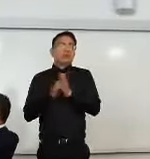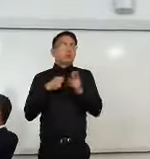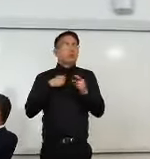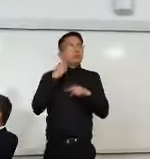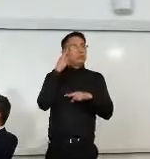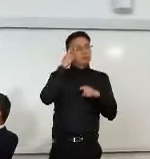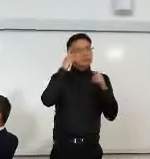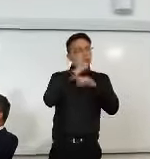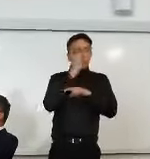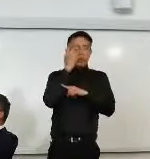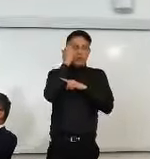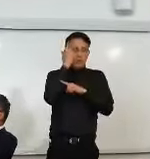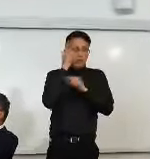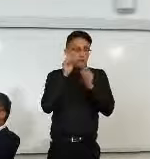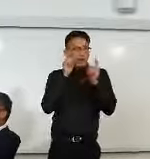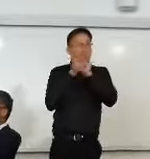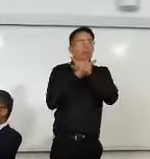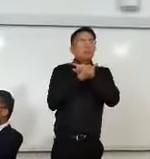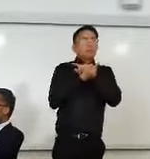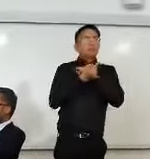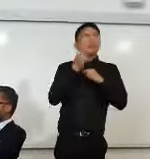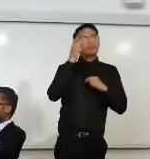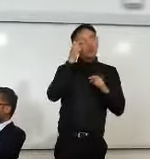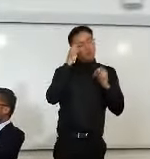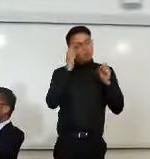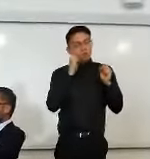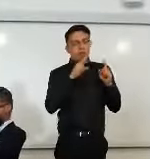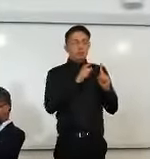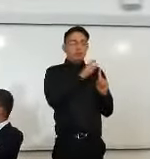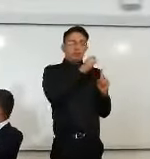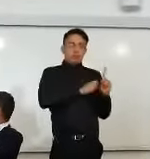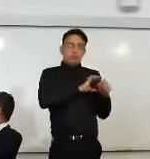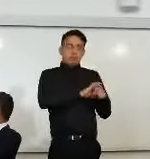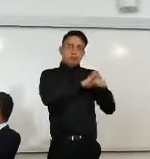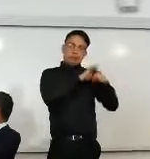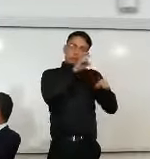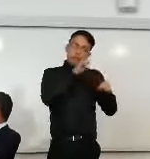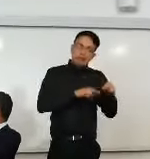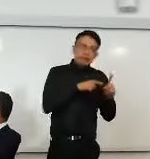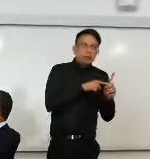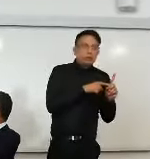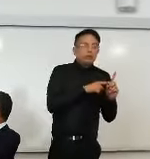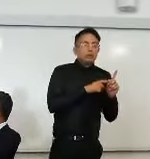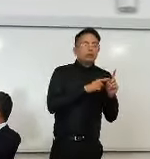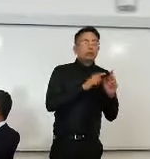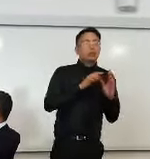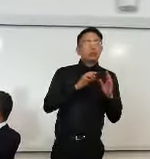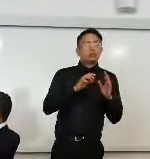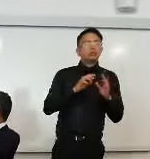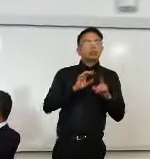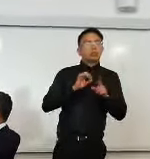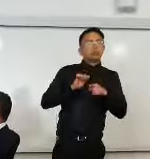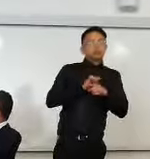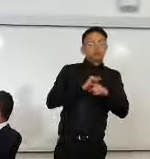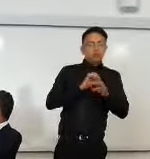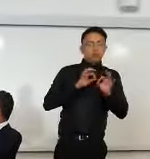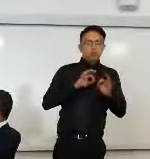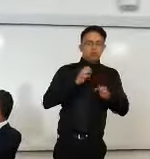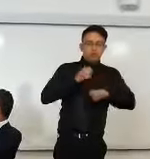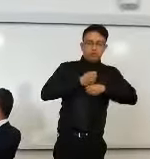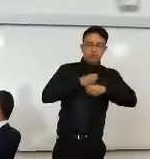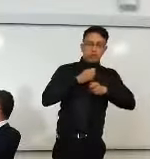que, ok, sí, el, digamos que el profesional en salud sí está garantizando hacer una buena praxis